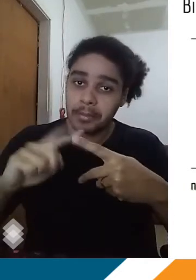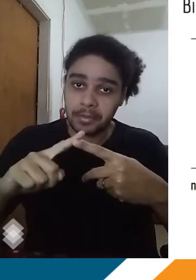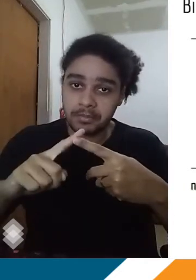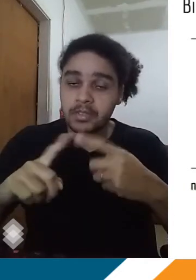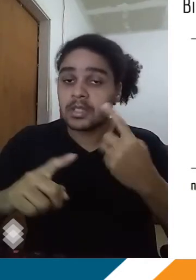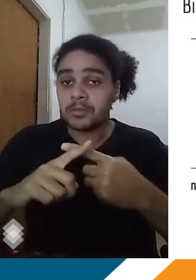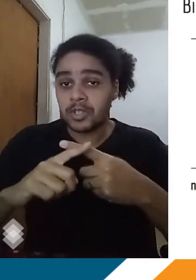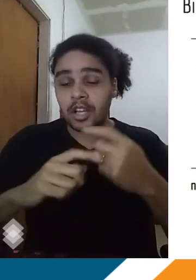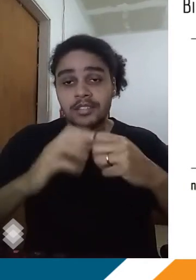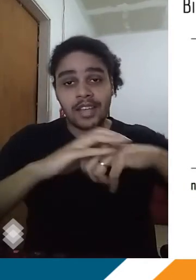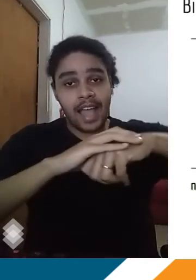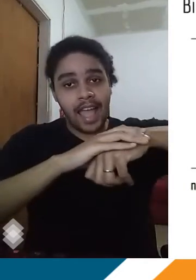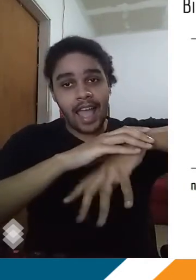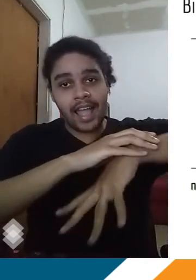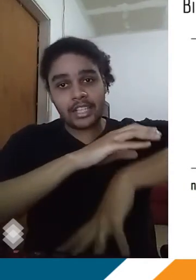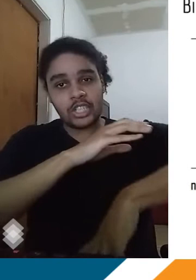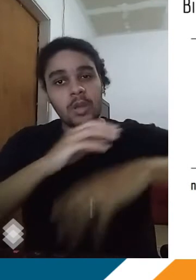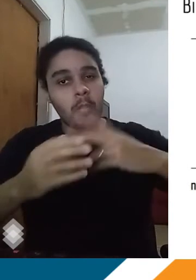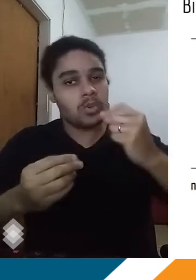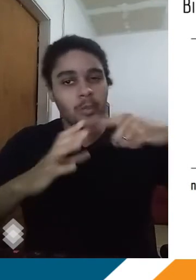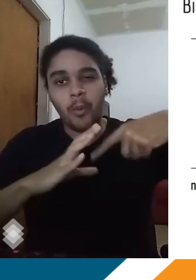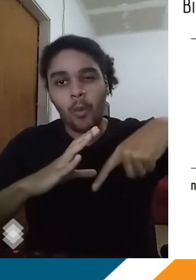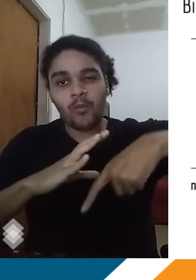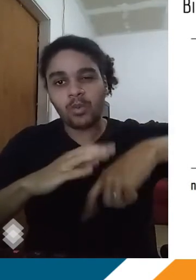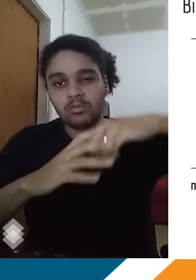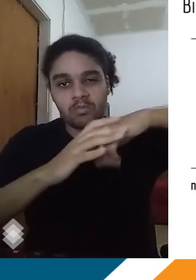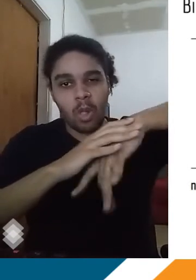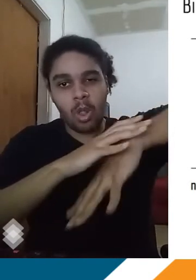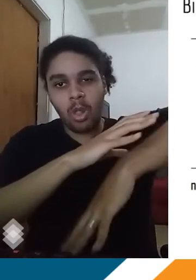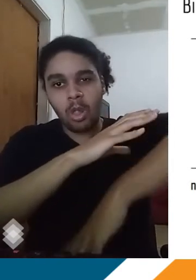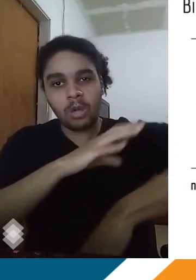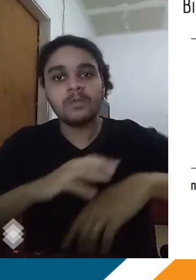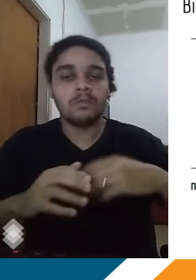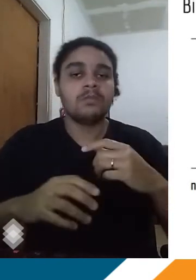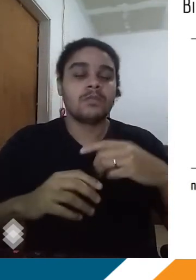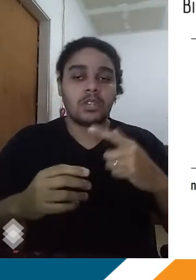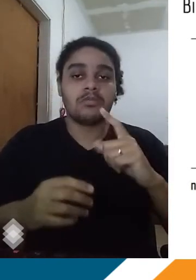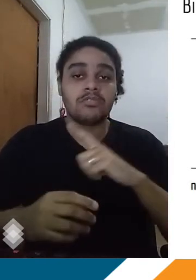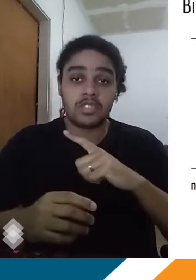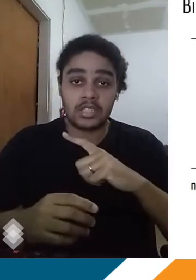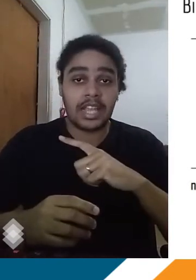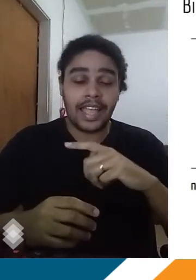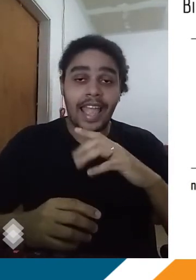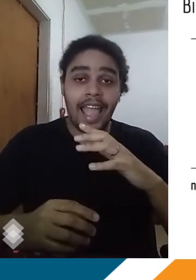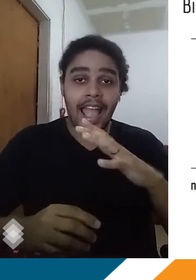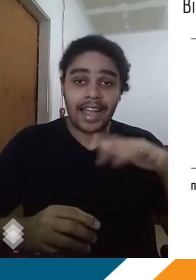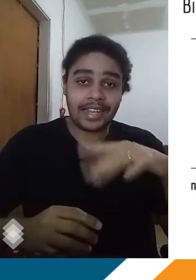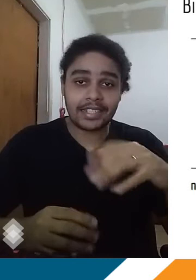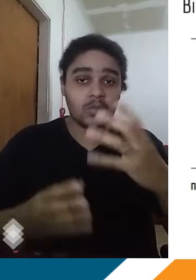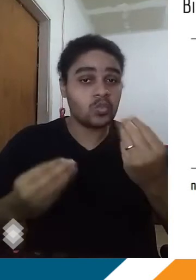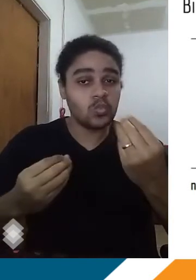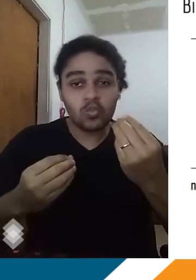está relacionado às raízes profundas das árvores. O bioma amazônico é formado por espécies arbóreas com raízes